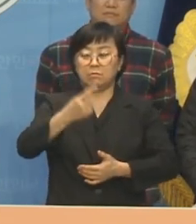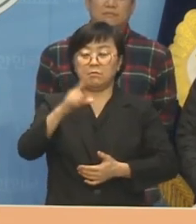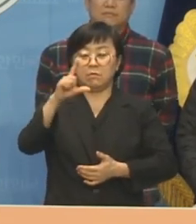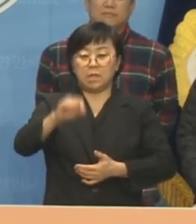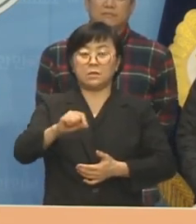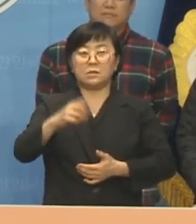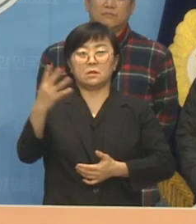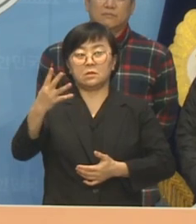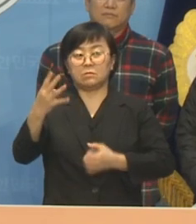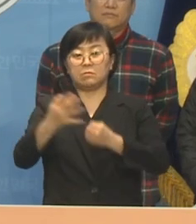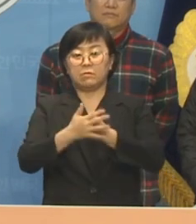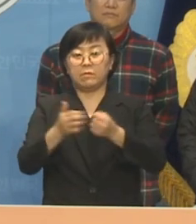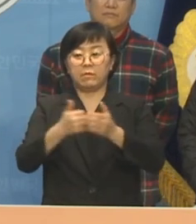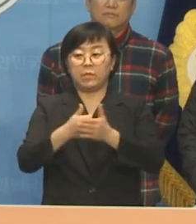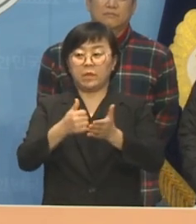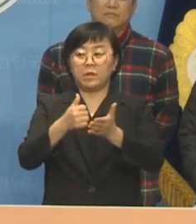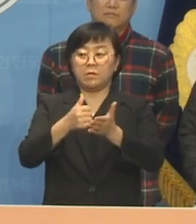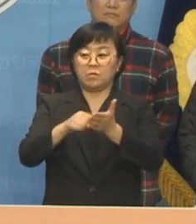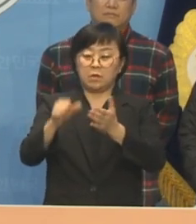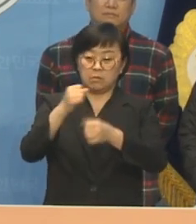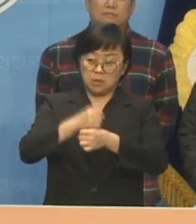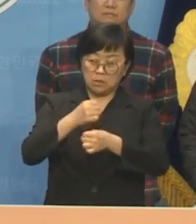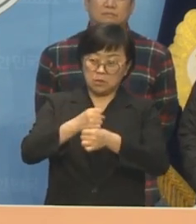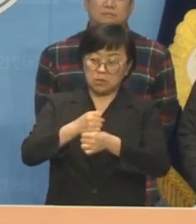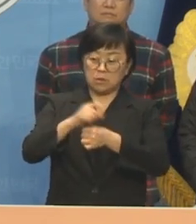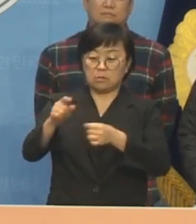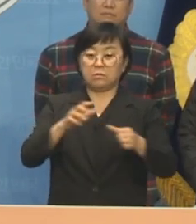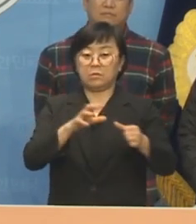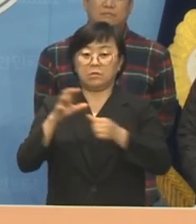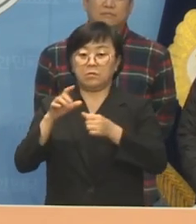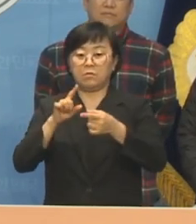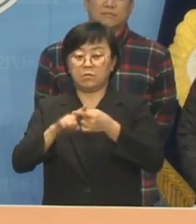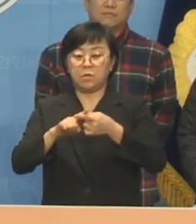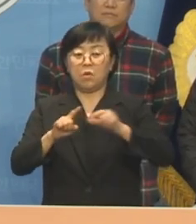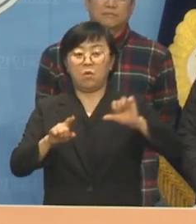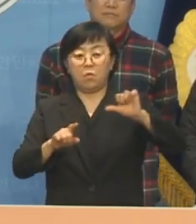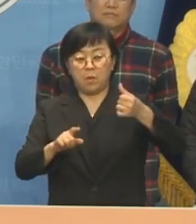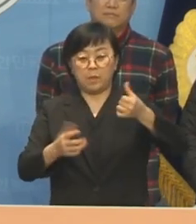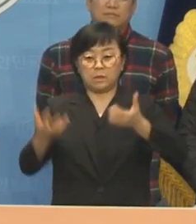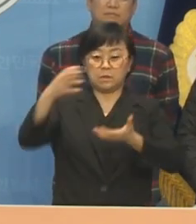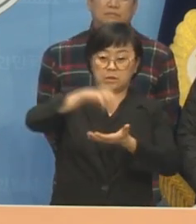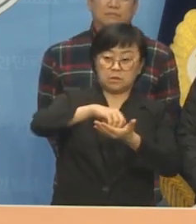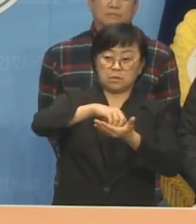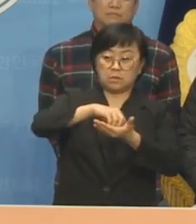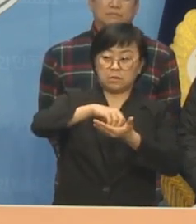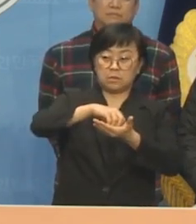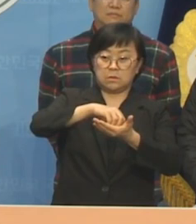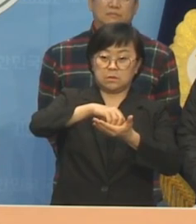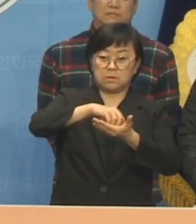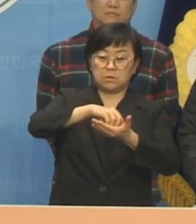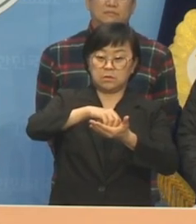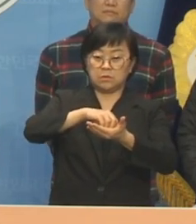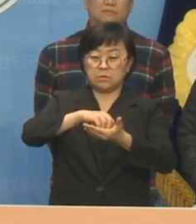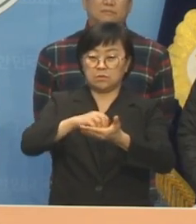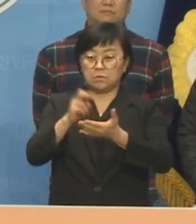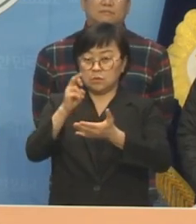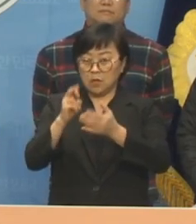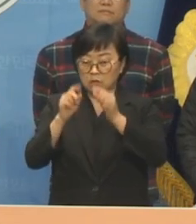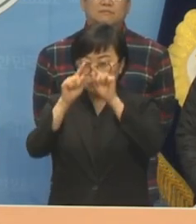14,000발의 무유도 자탄을 생산하고 이를 활용하여 자탄 500발씩 들어가는 무유도 탄두,